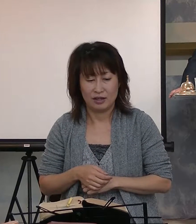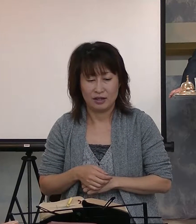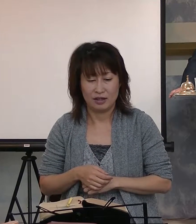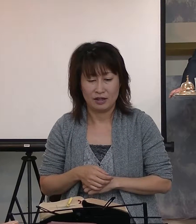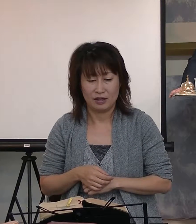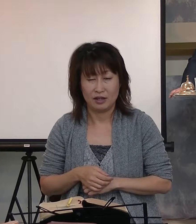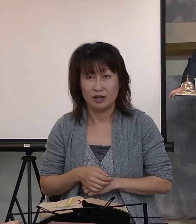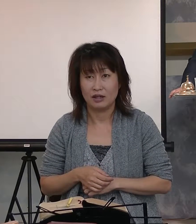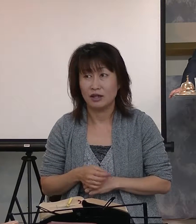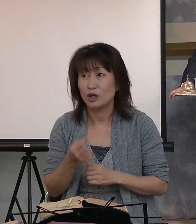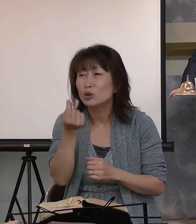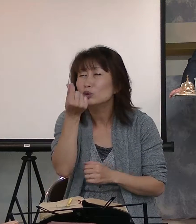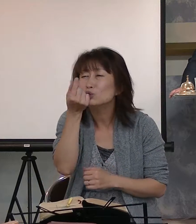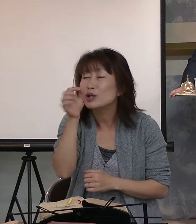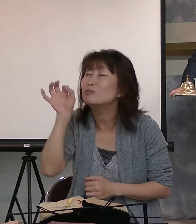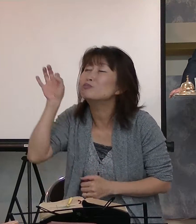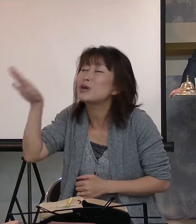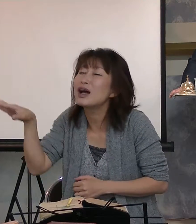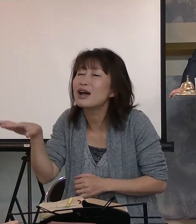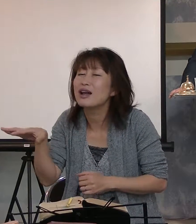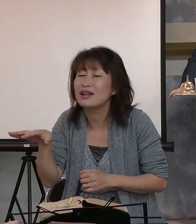うか。少なく入れたからじゃないです。